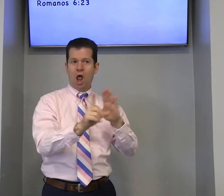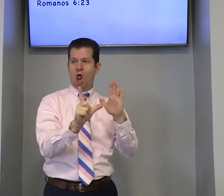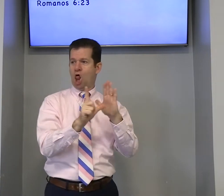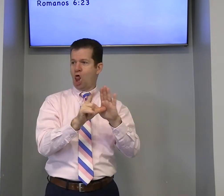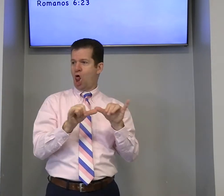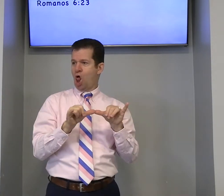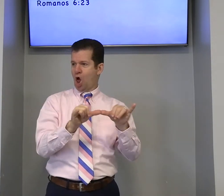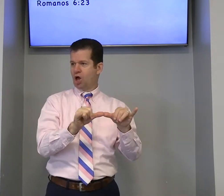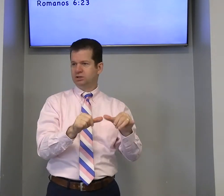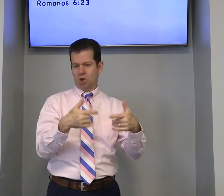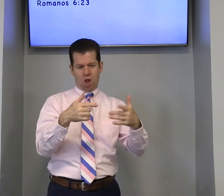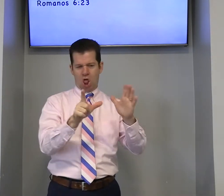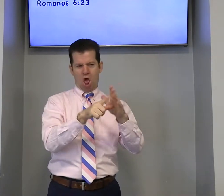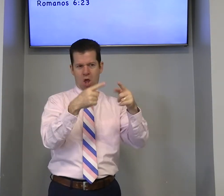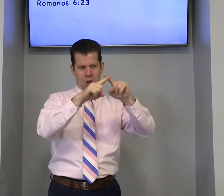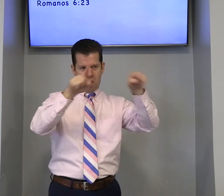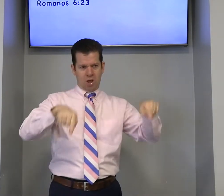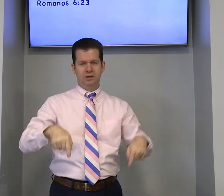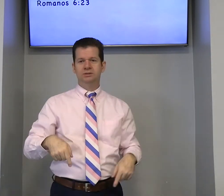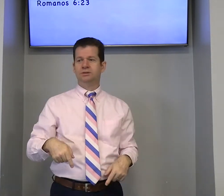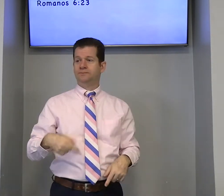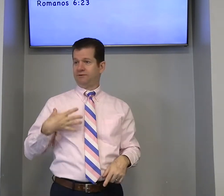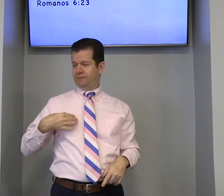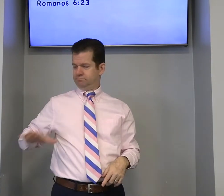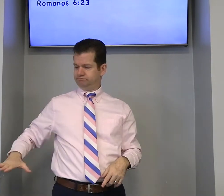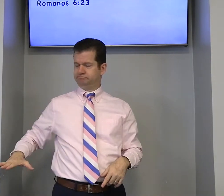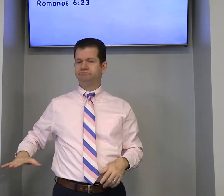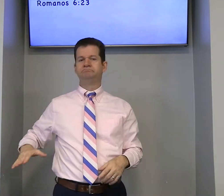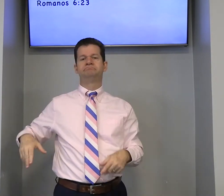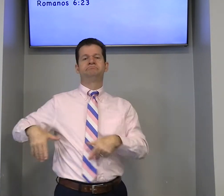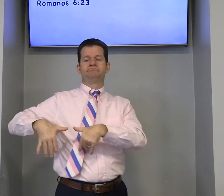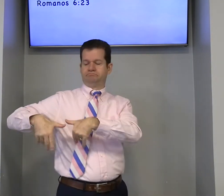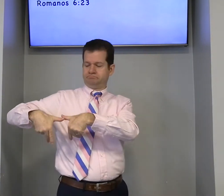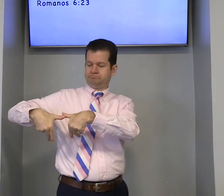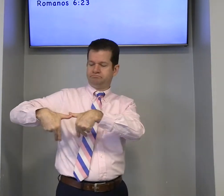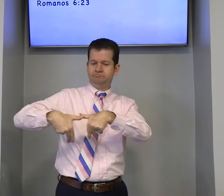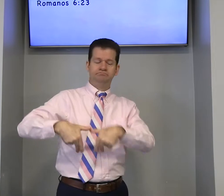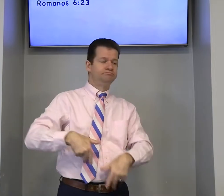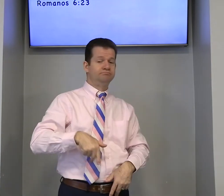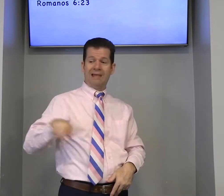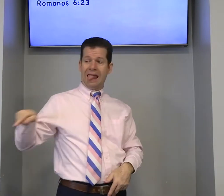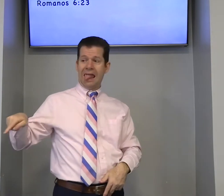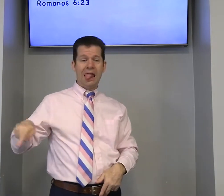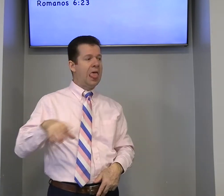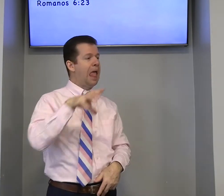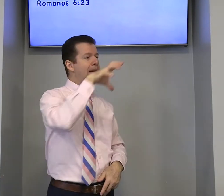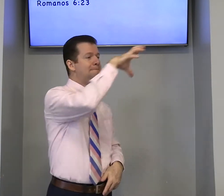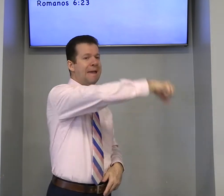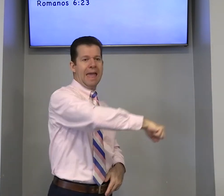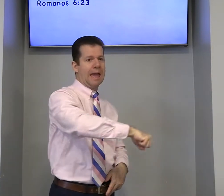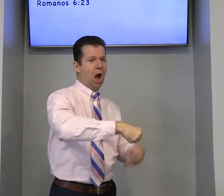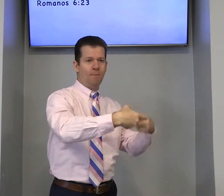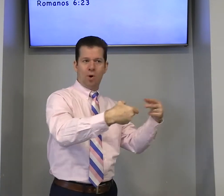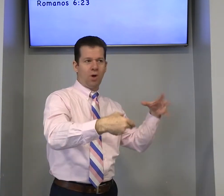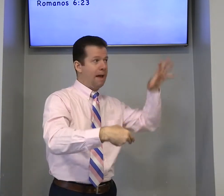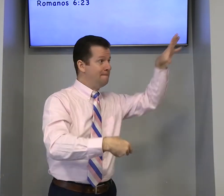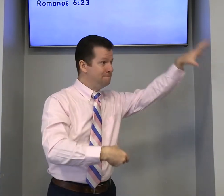do seu pecado. Vamos supor que você entre em loja com um filho e ele pega